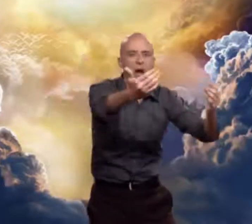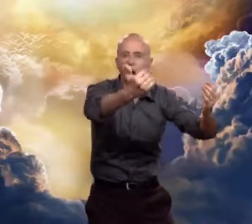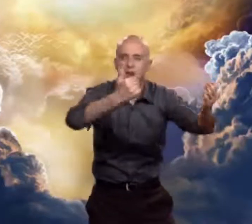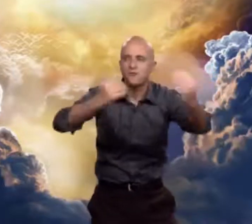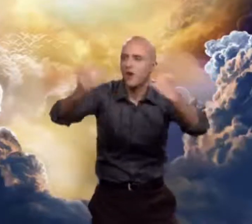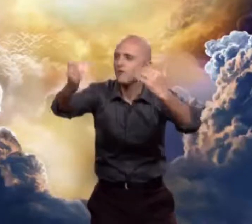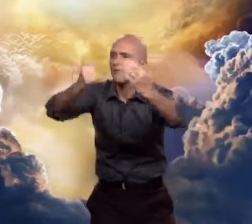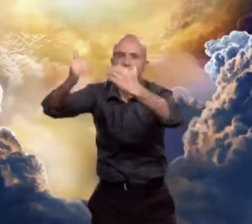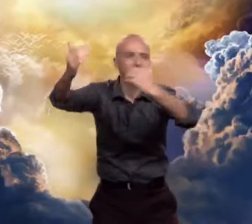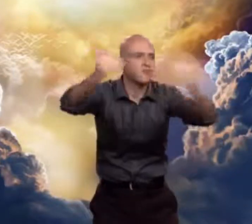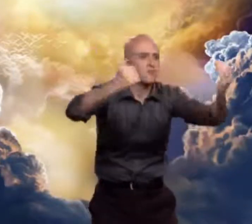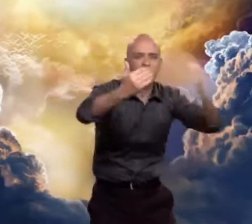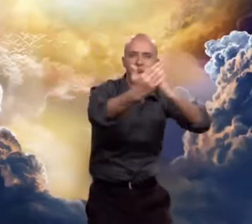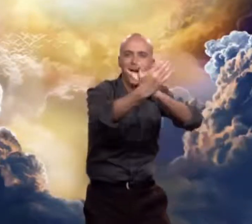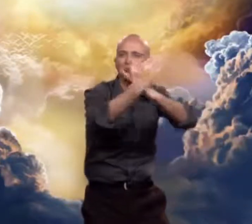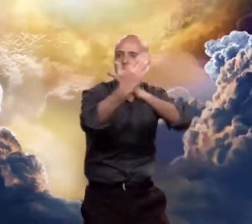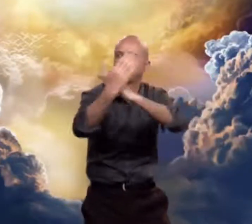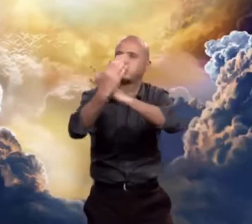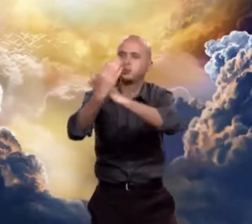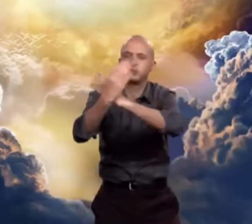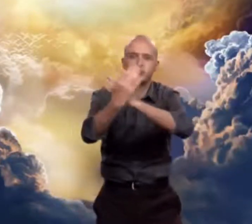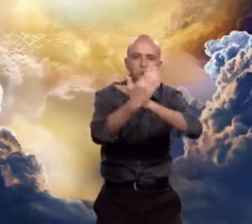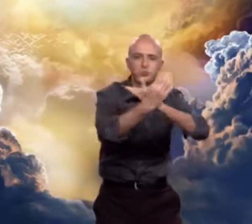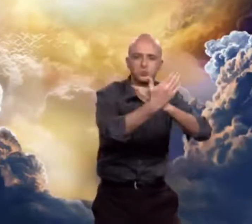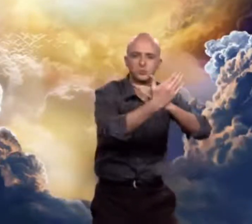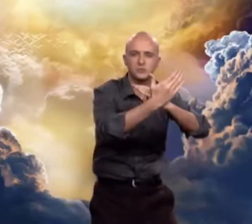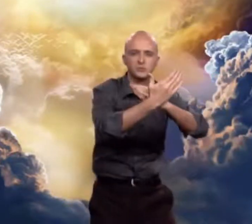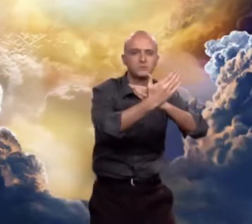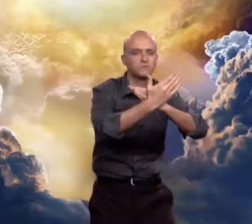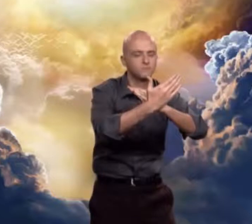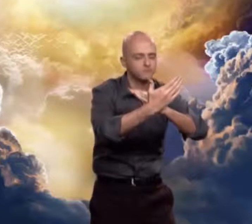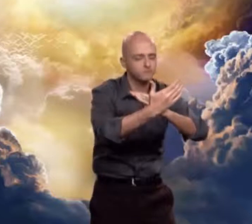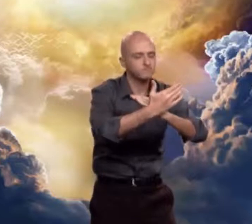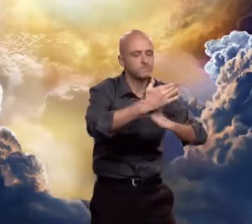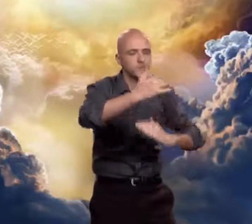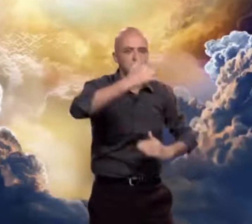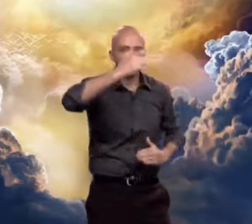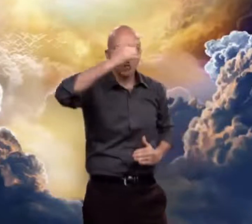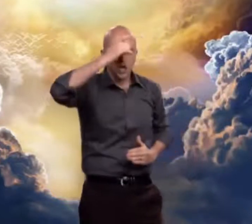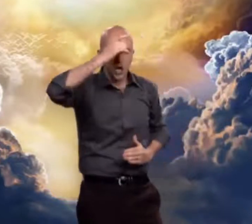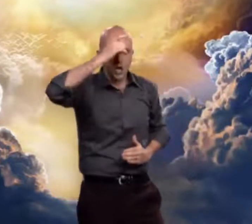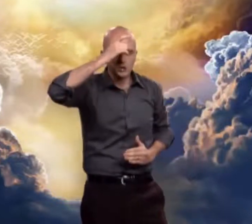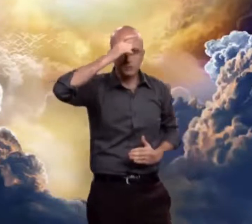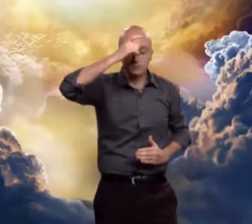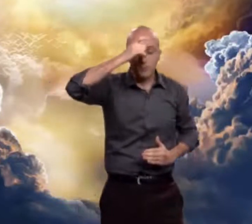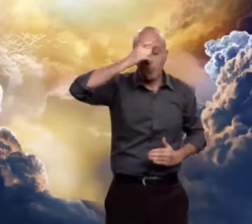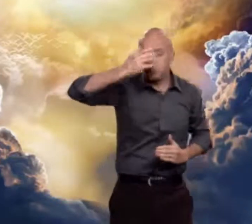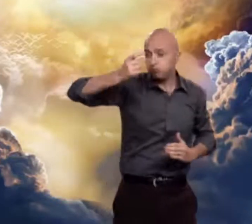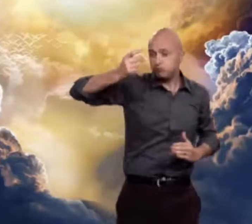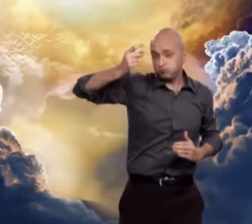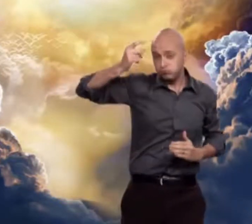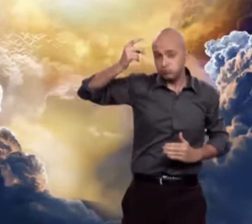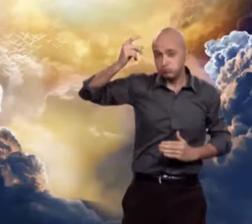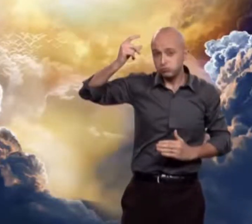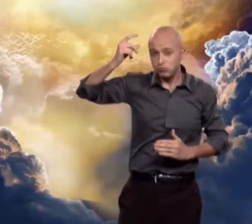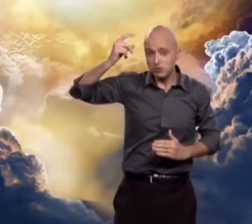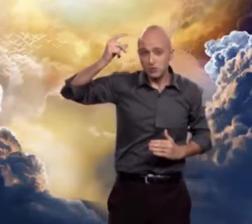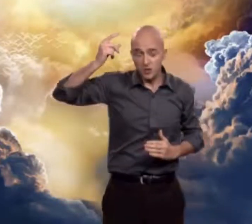realidade era. Seres santos não eram capazes de perceber as consequências de desprezar a lei divina.